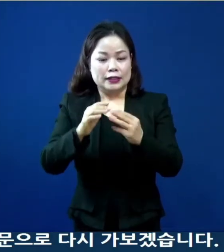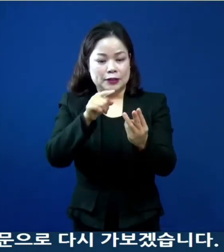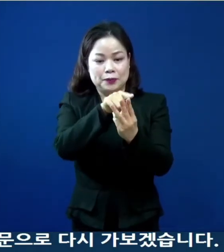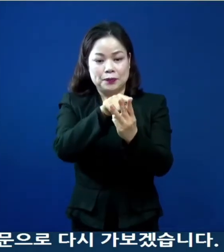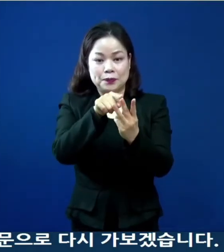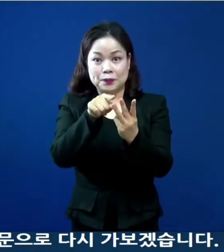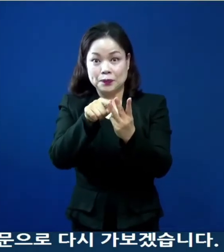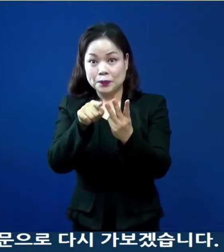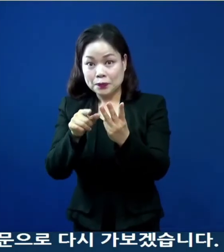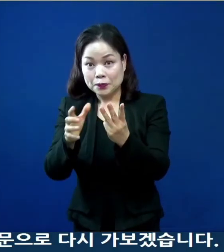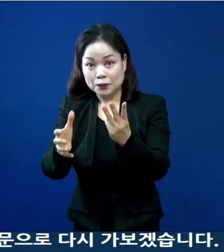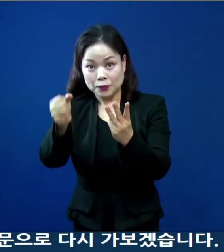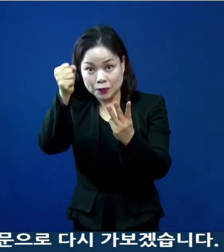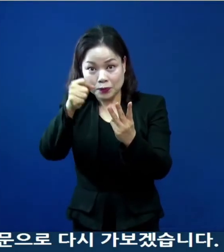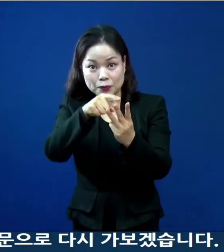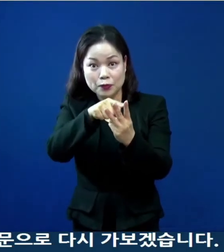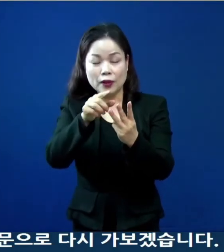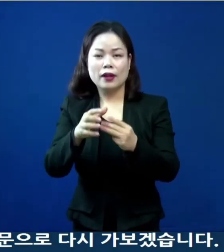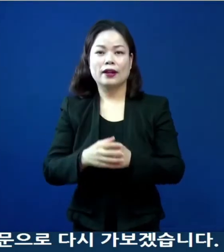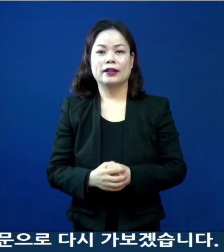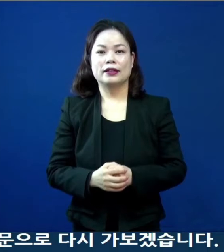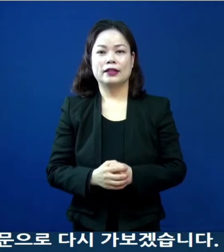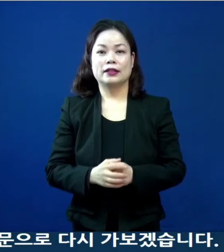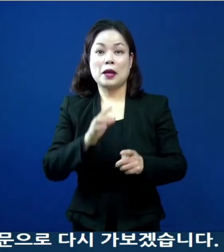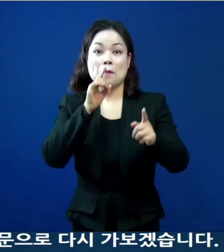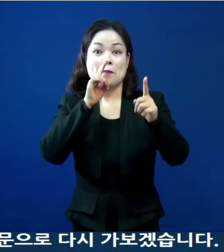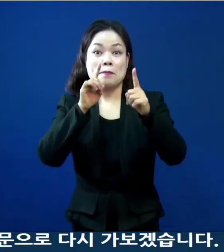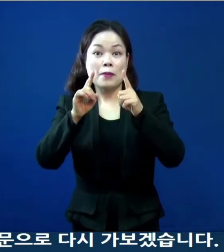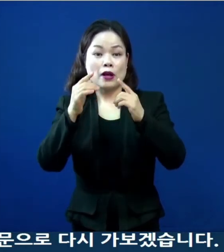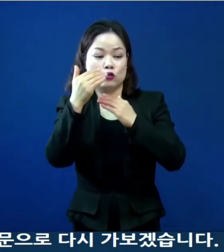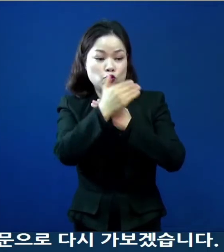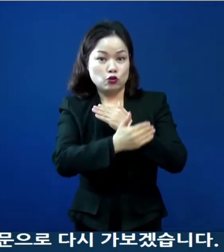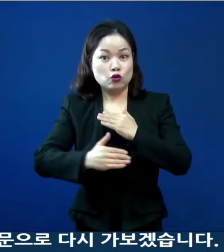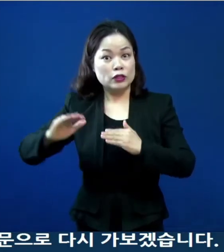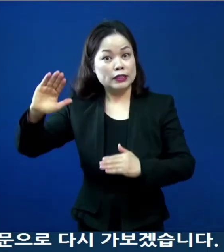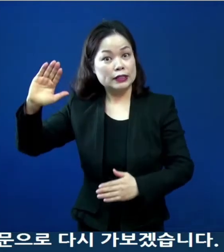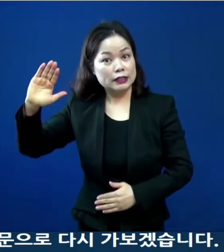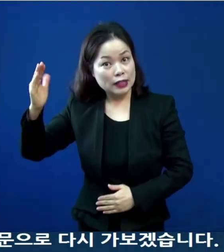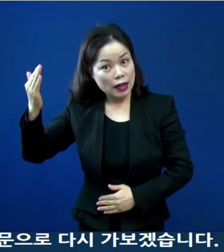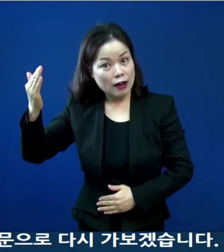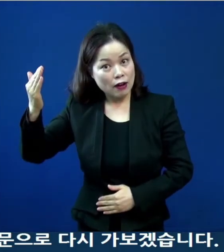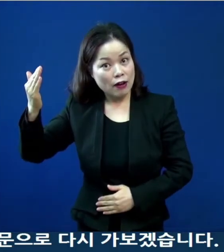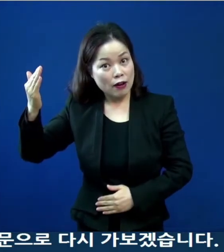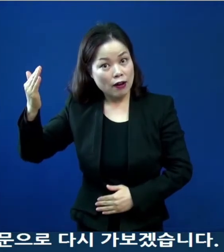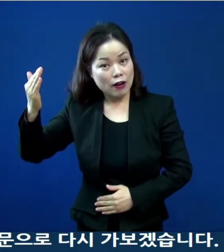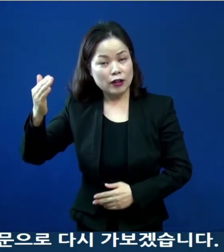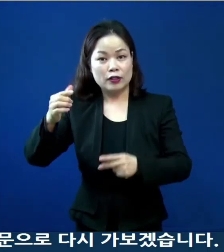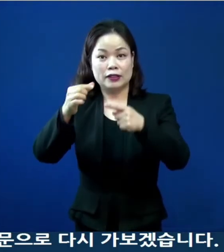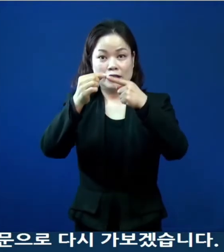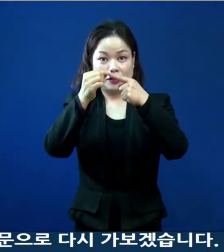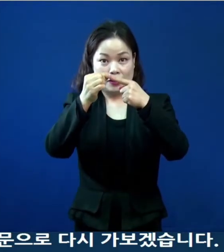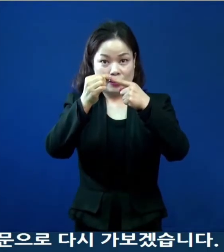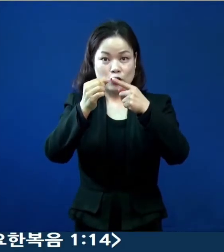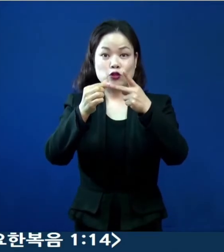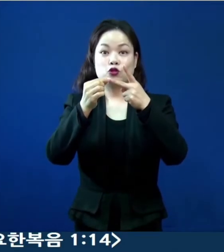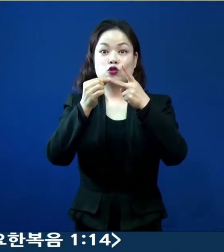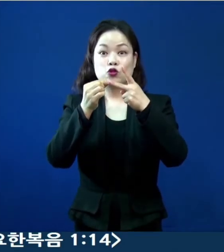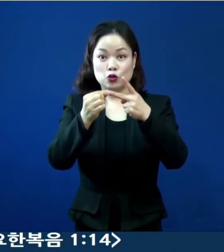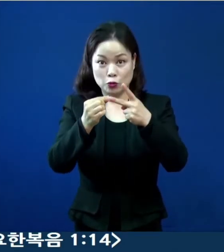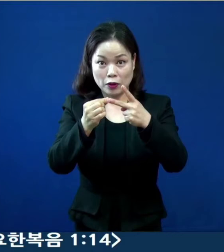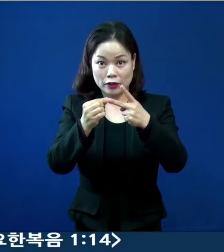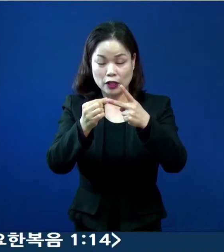가지 중심 내용이 담겨 있습니다. 보시면 말씀이 육신이 되었다, 첫 번째고요. 두